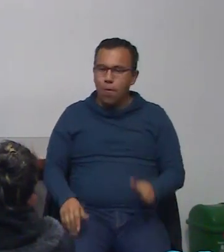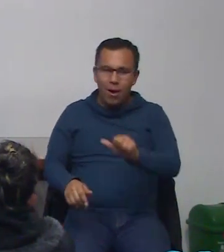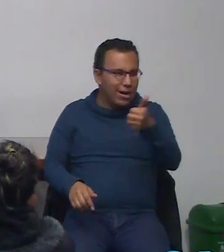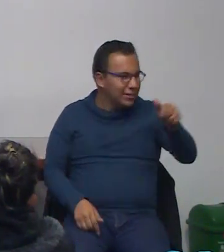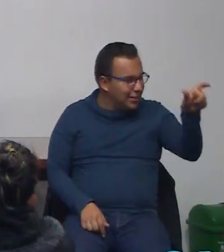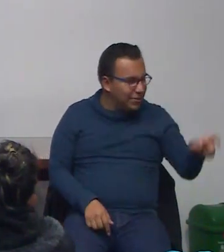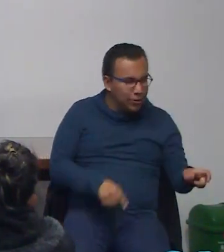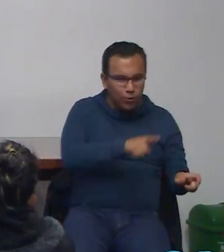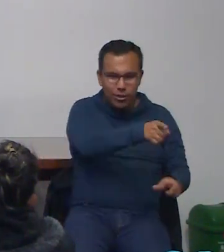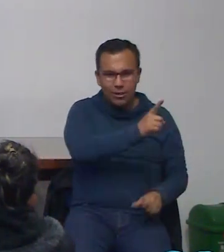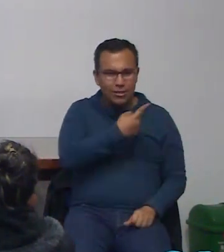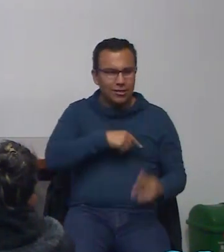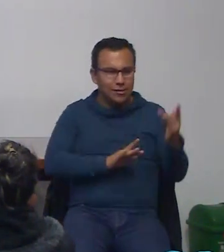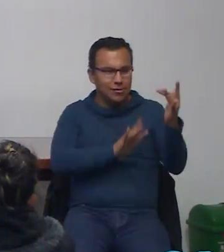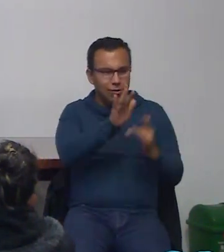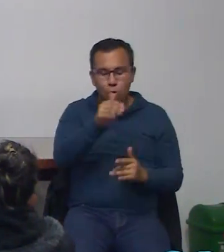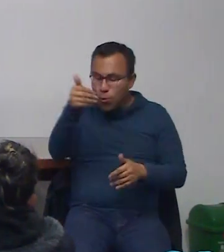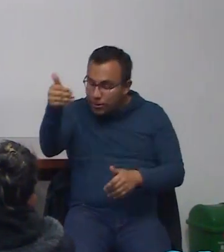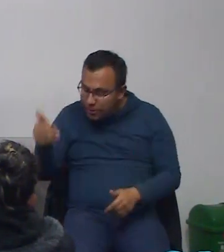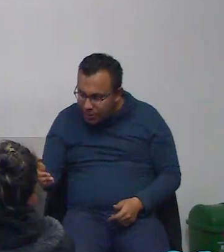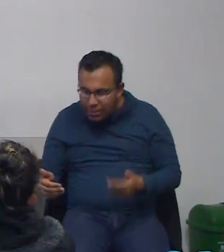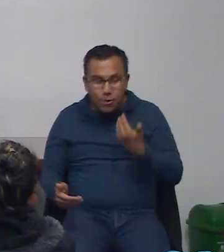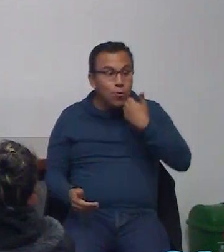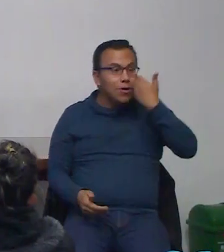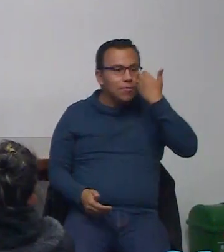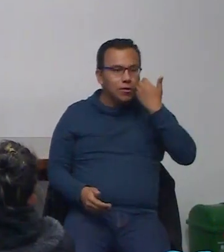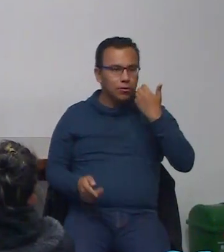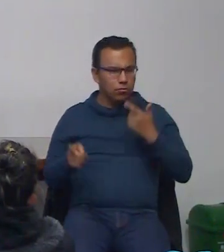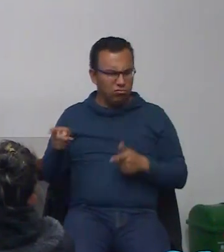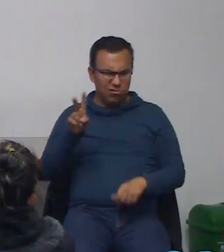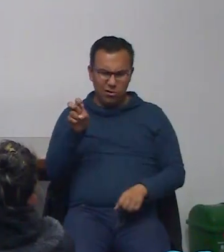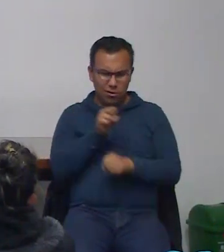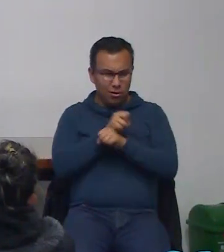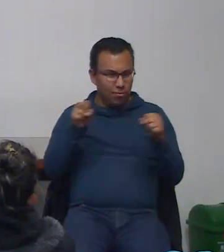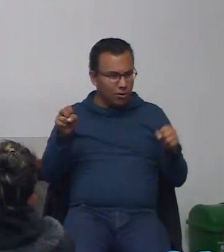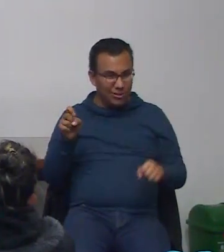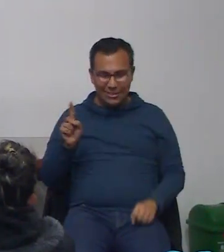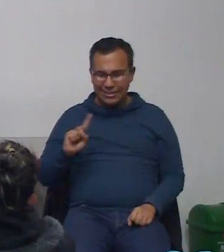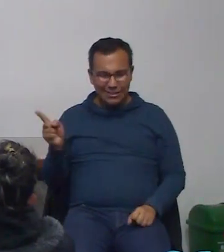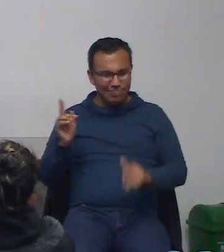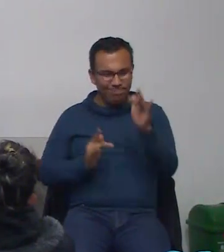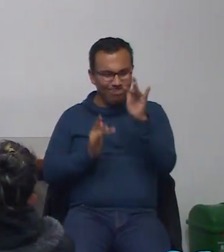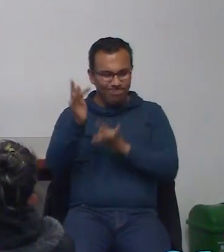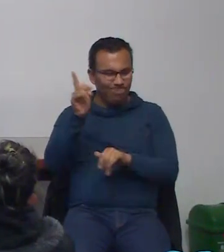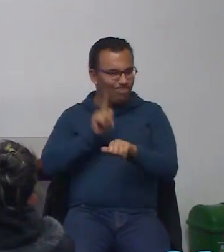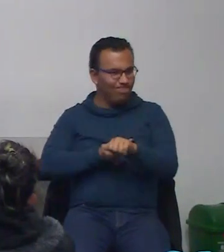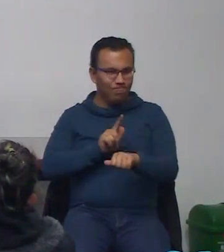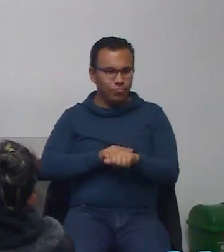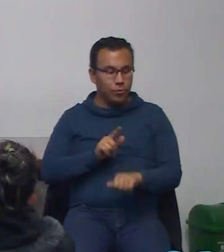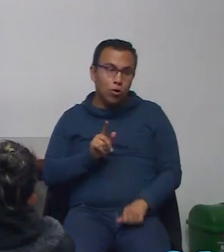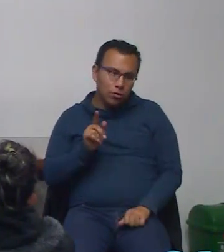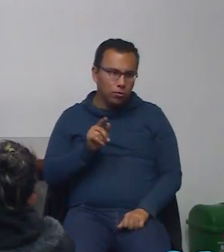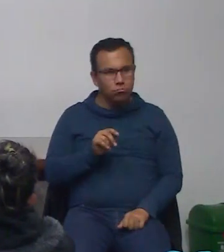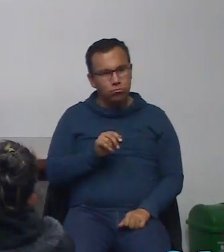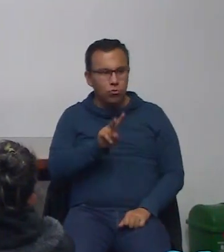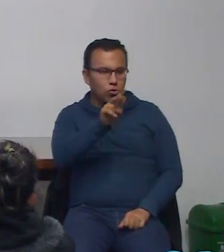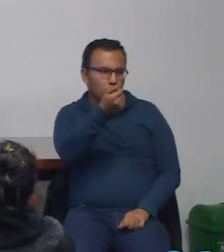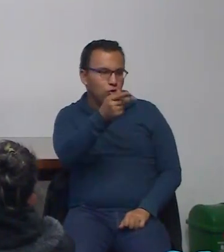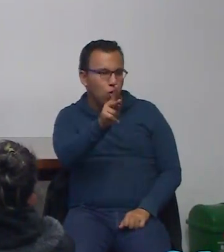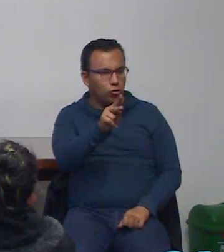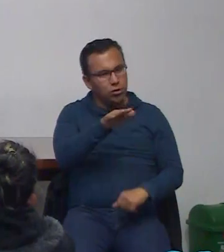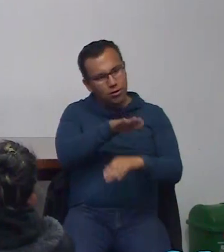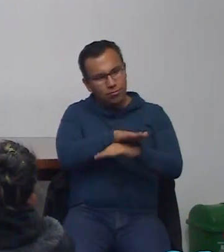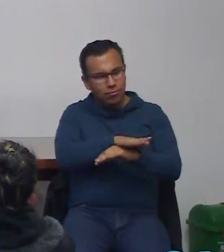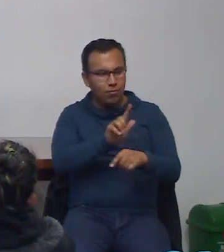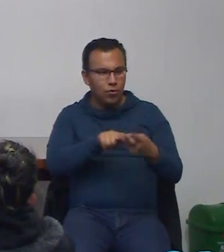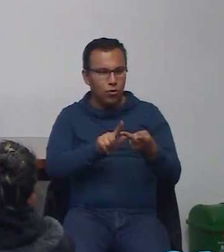para esta chica para este niño para este adulto de pronto a las 7 de la mañana no no es el momento de hacer la sesión sino es a las 12 del día o a